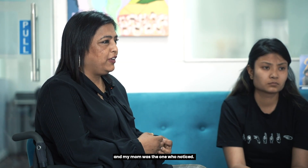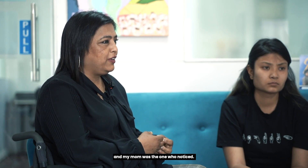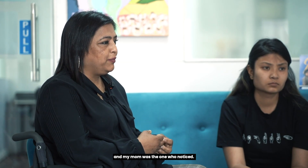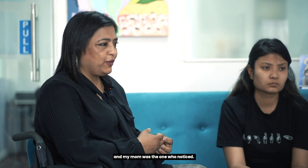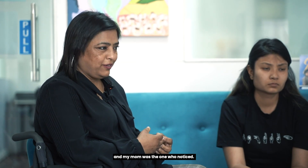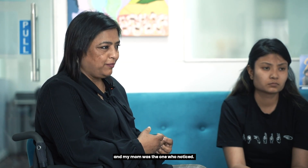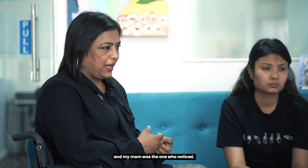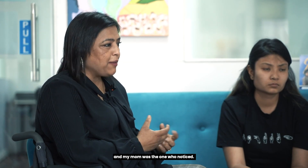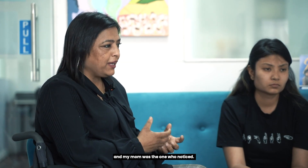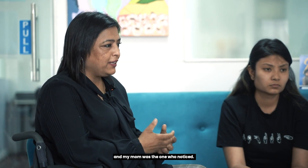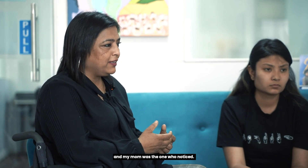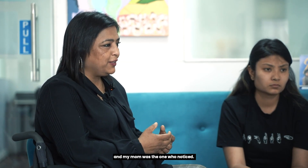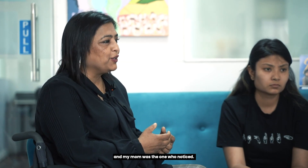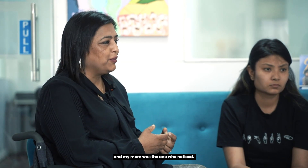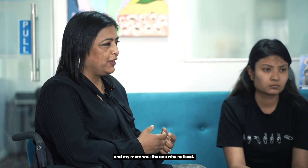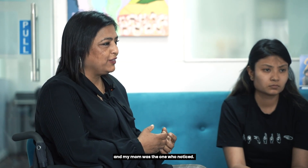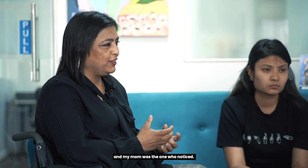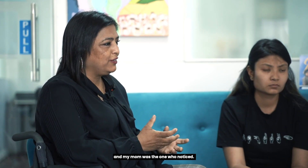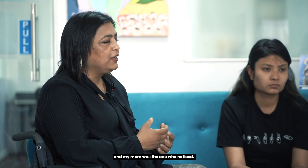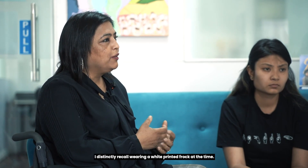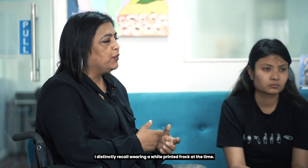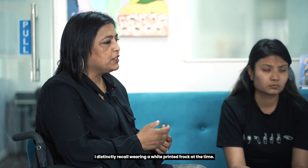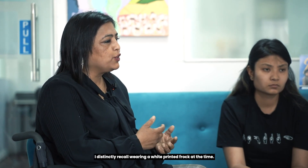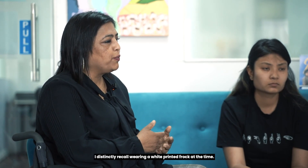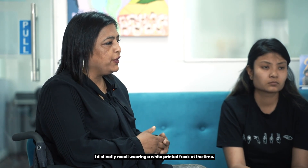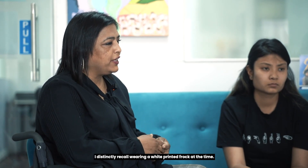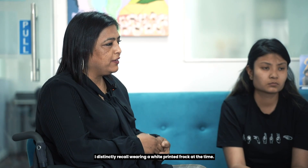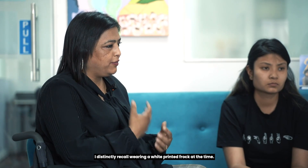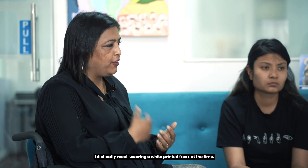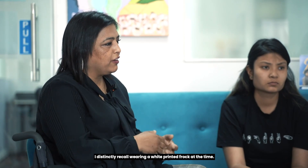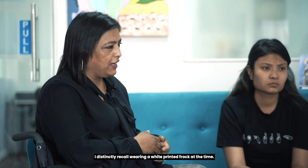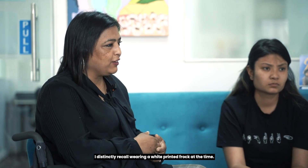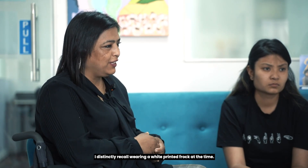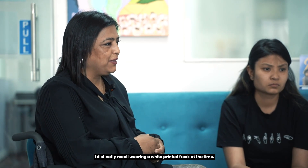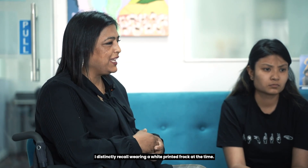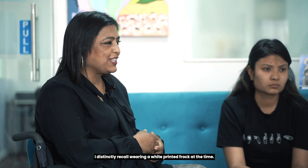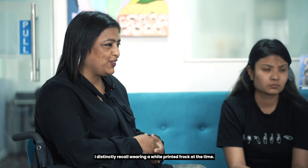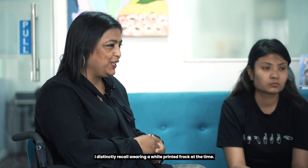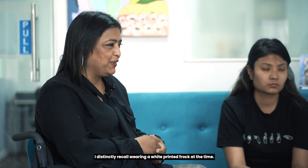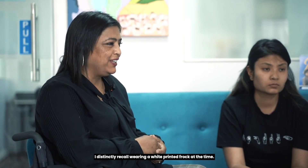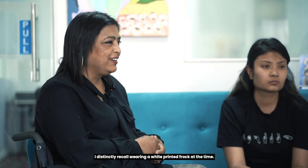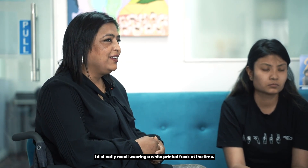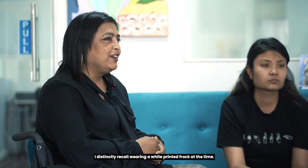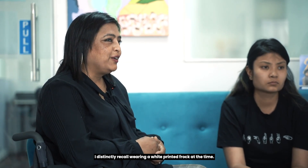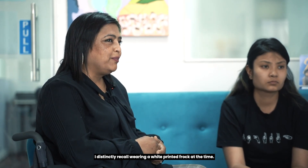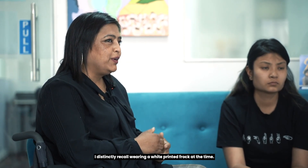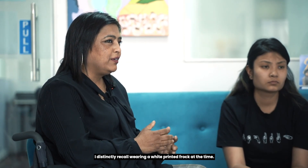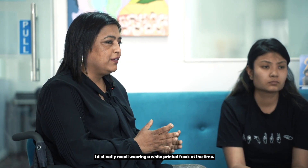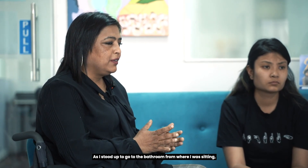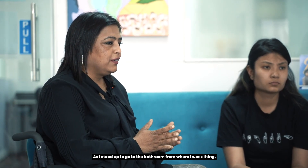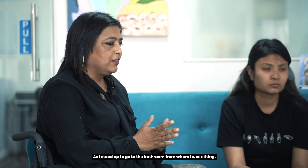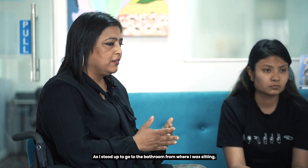फर्स्ट हुँदाखेरि मेरो आमाले देख्नुभएको थियो म सेतो प्रिन्टेड फ्रक लगाएको थिएँ मलाई याद छ अहिले पनि र